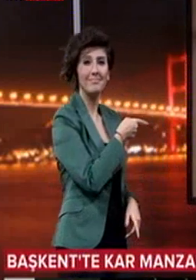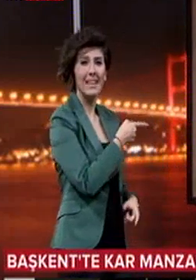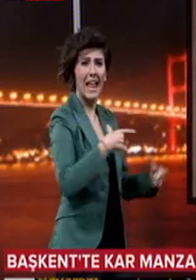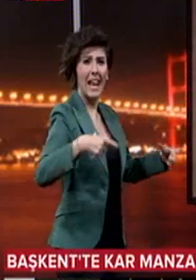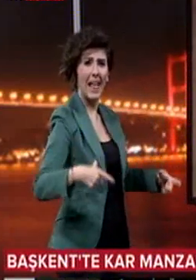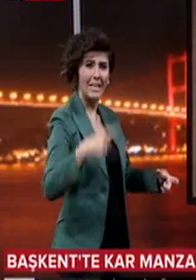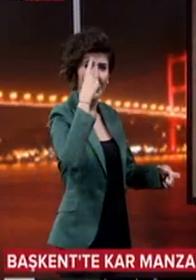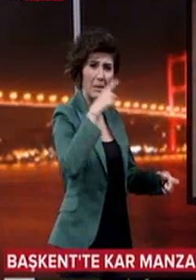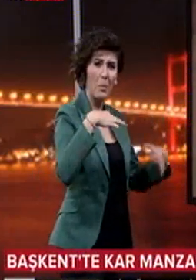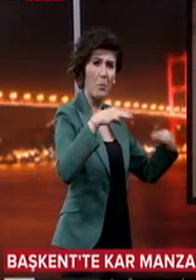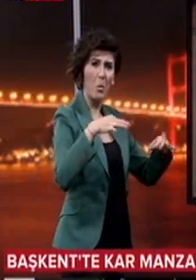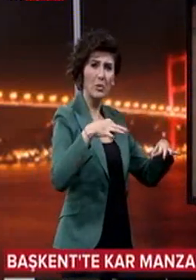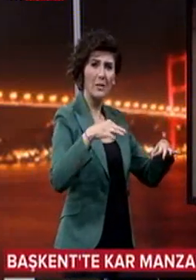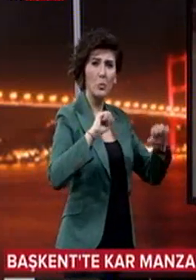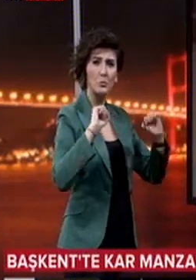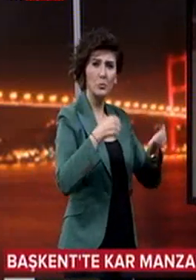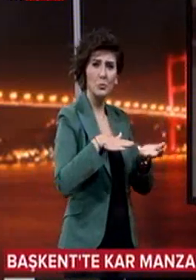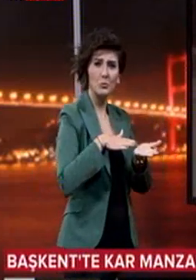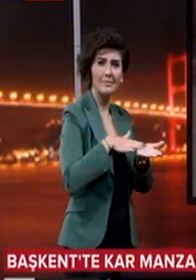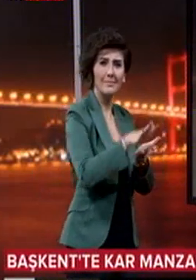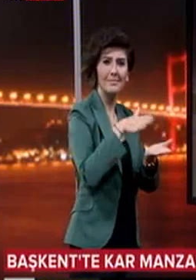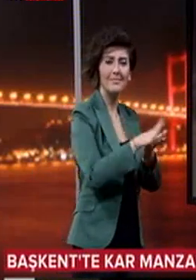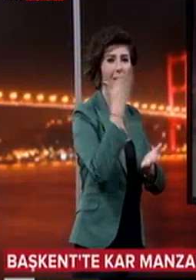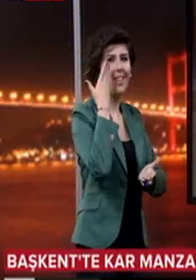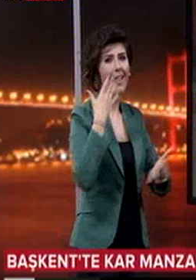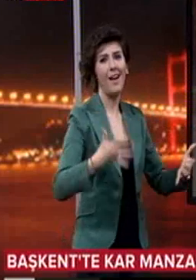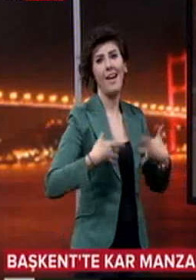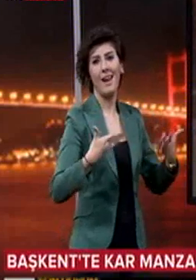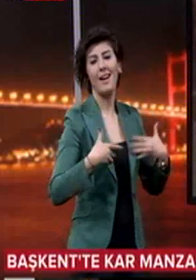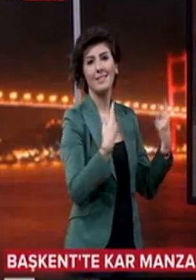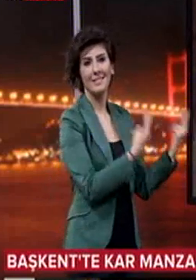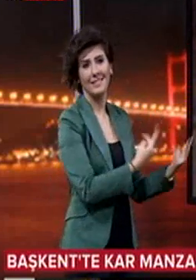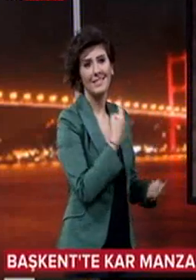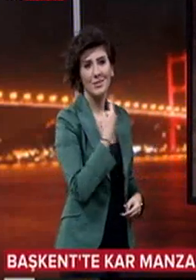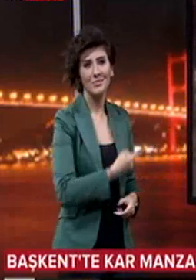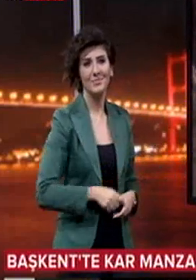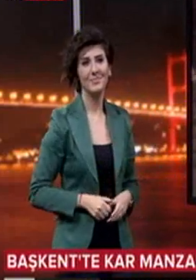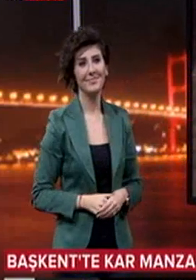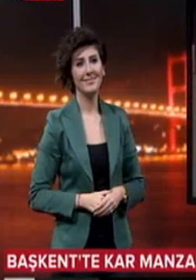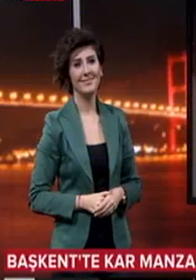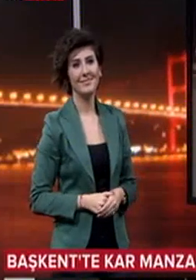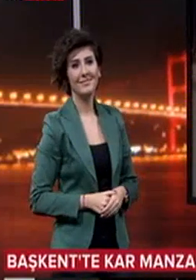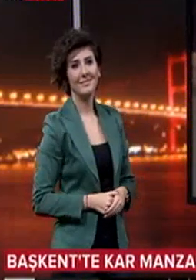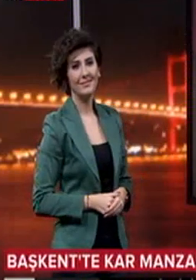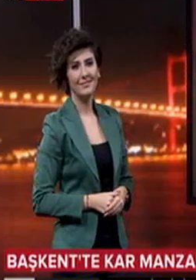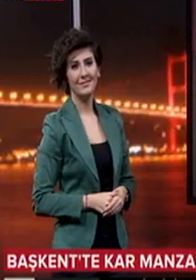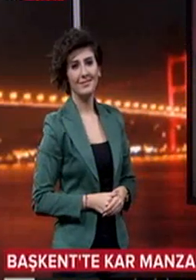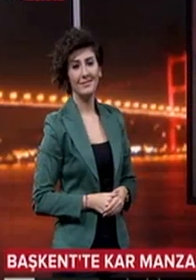Kimi leğen, kimi poşetle buz tutan yollarda kayarak doyasıya eğlendi.